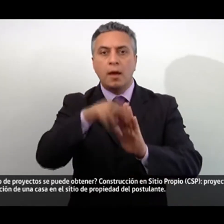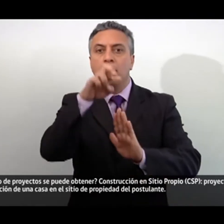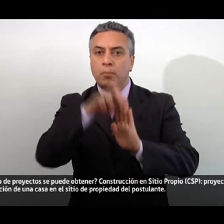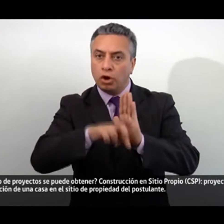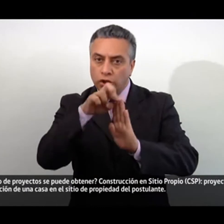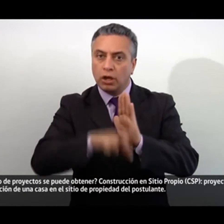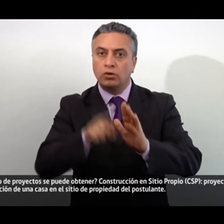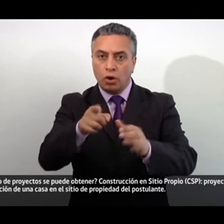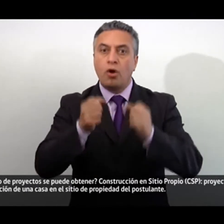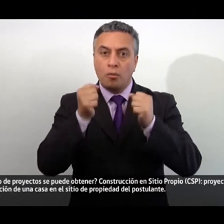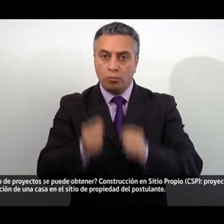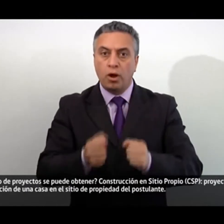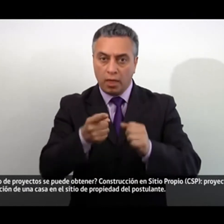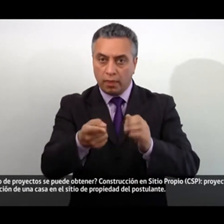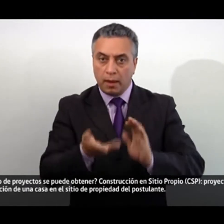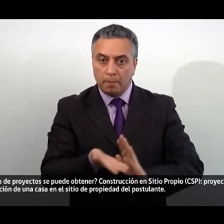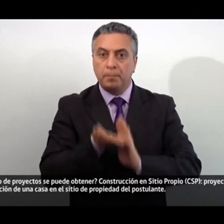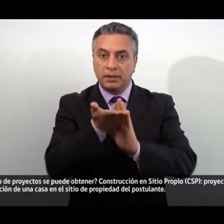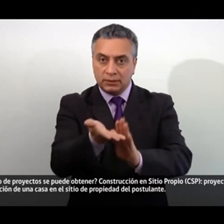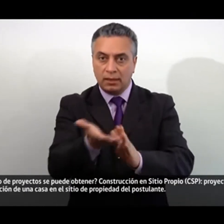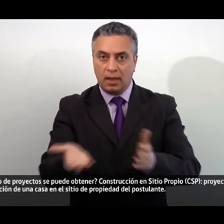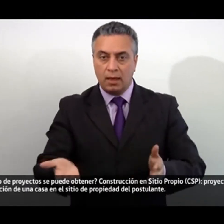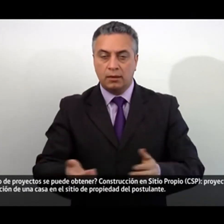¿Qué tipo de proyectos se pueden presentar?